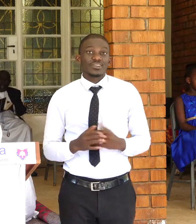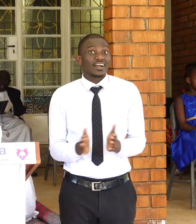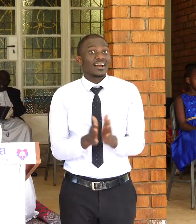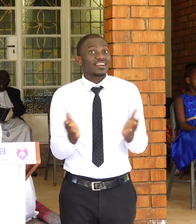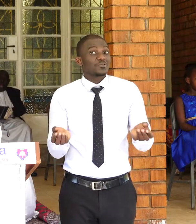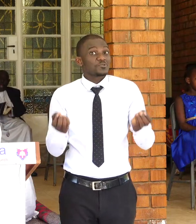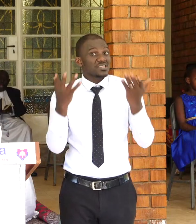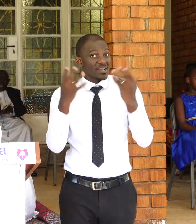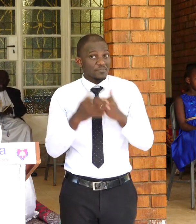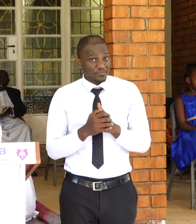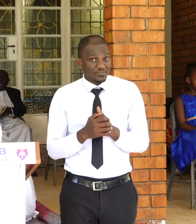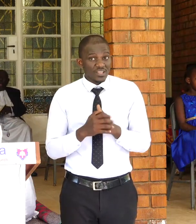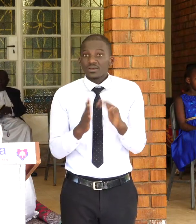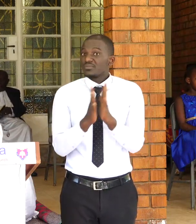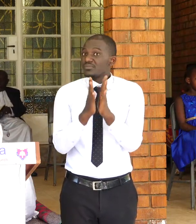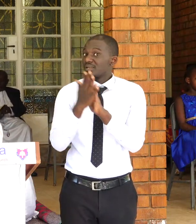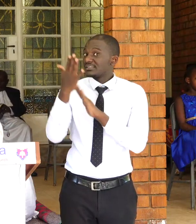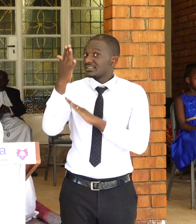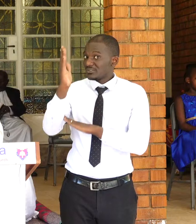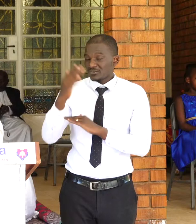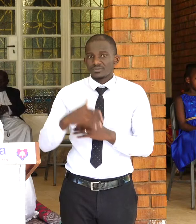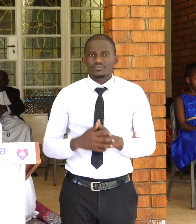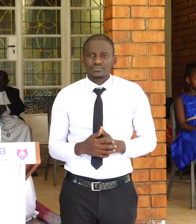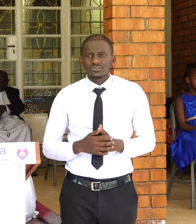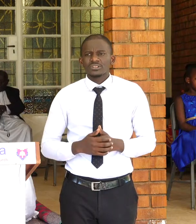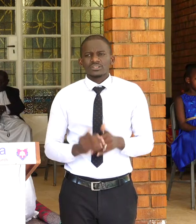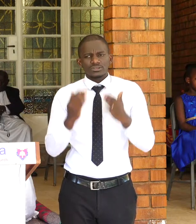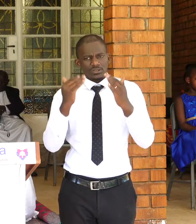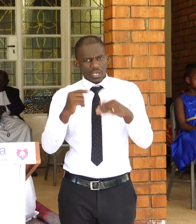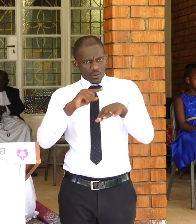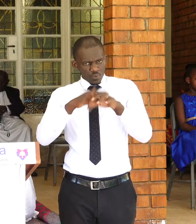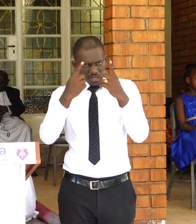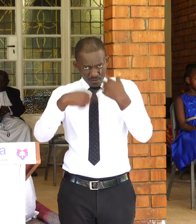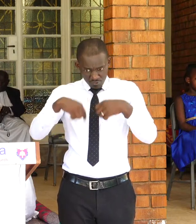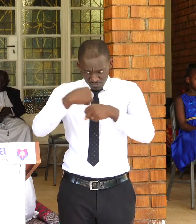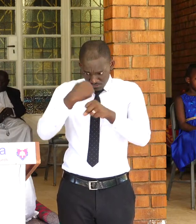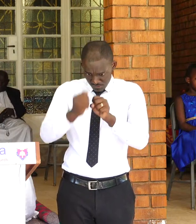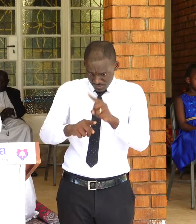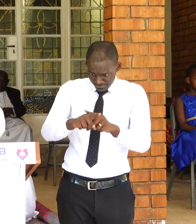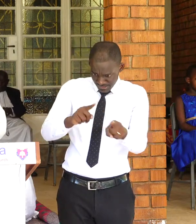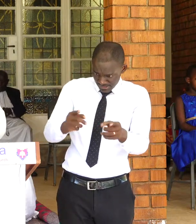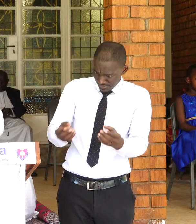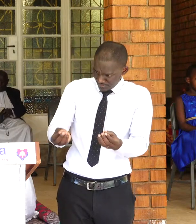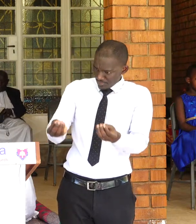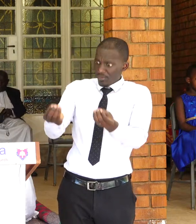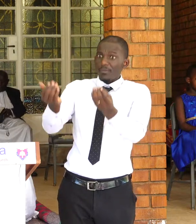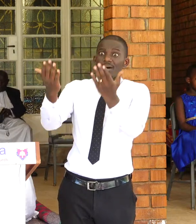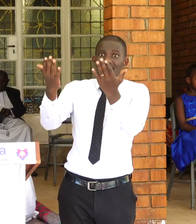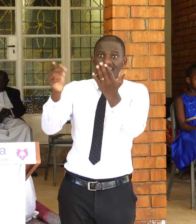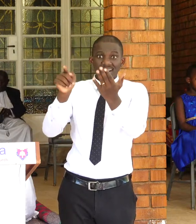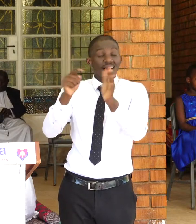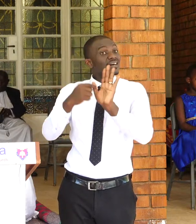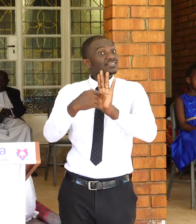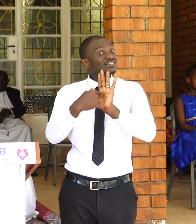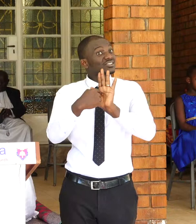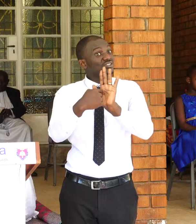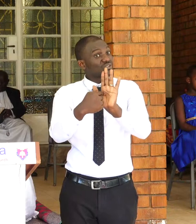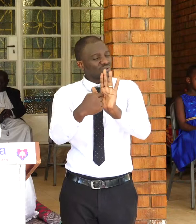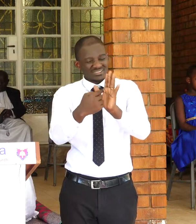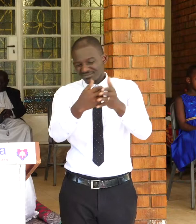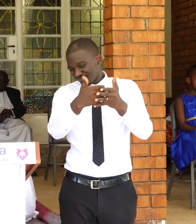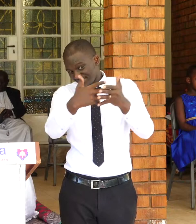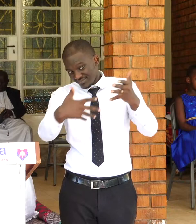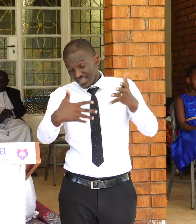Aleluya. Mukama yeebazibwe. Kakati buli bwe tukola saddaaka kabonero akalaga ebintu